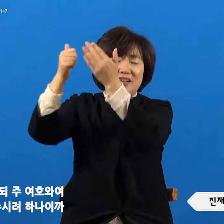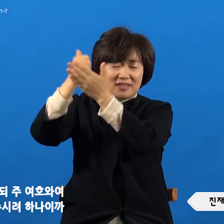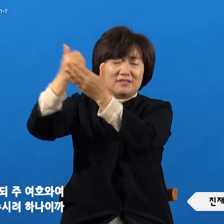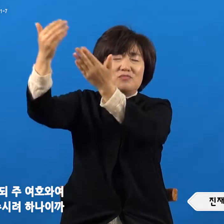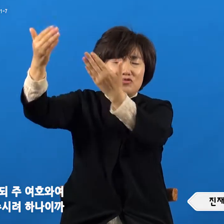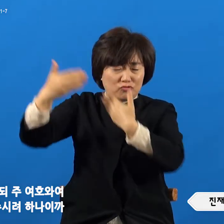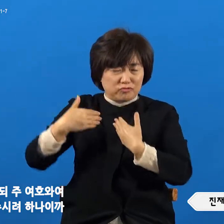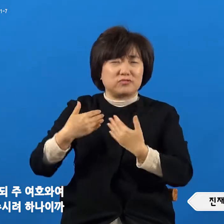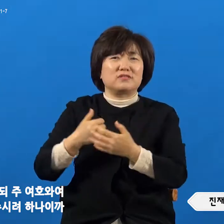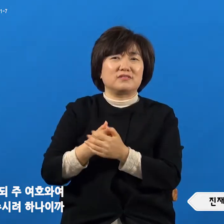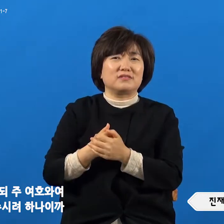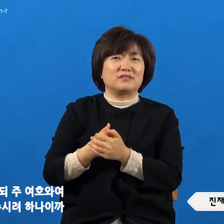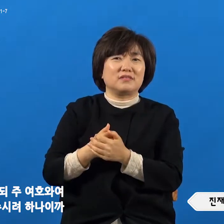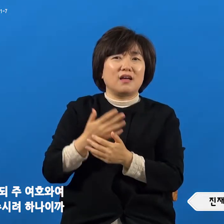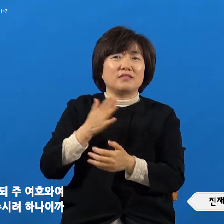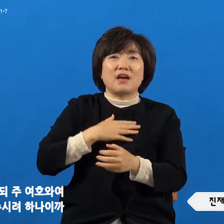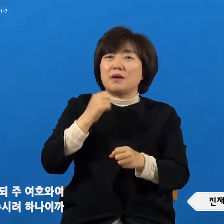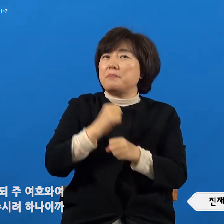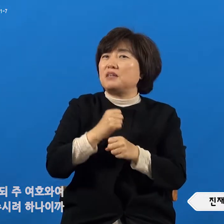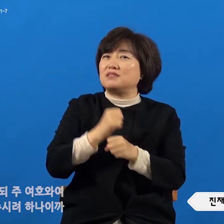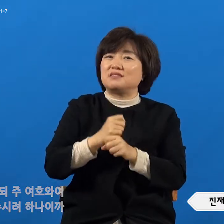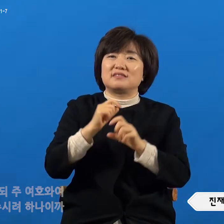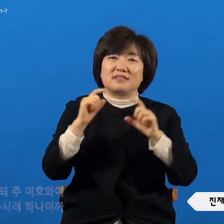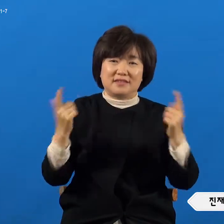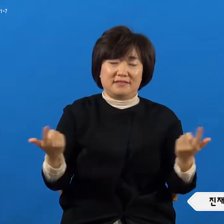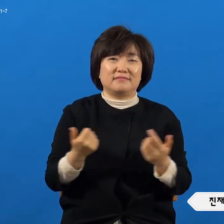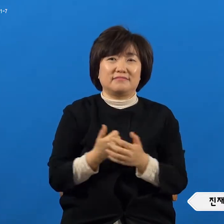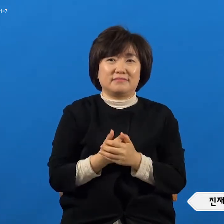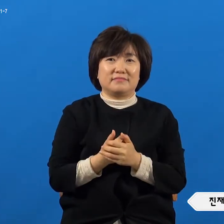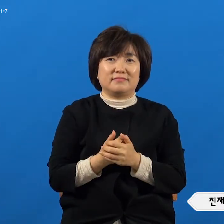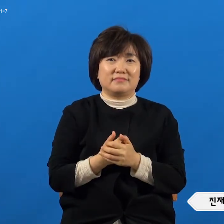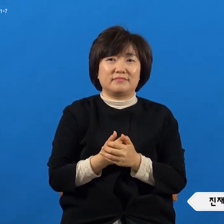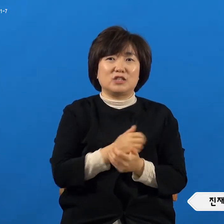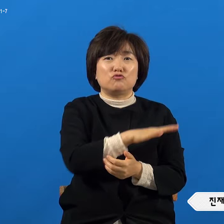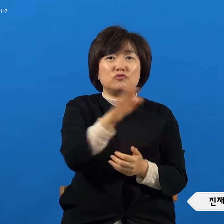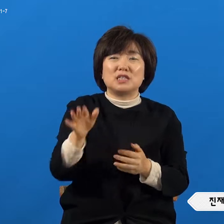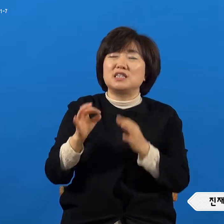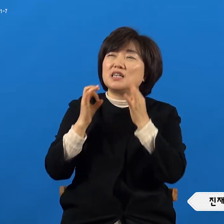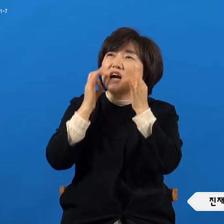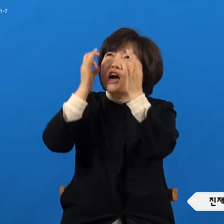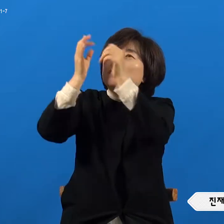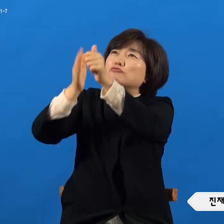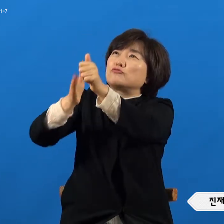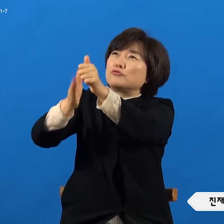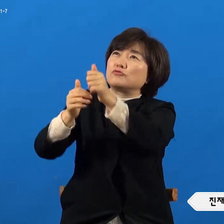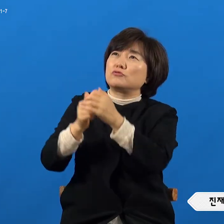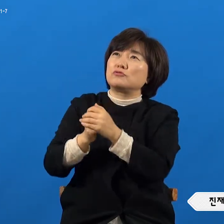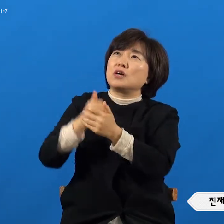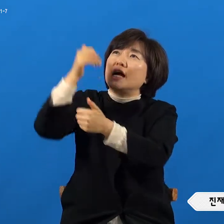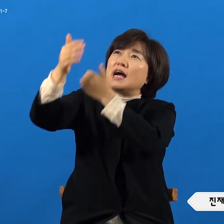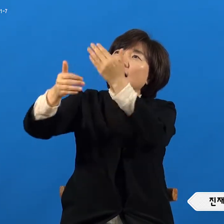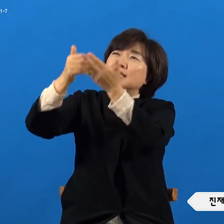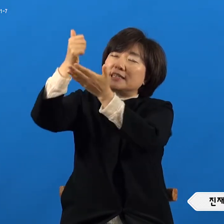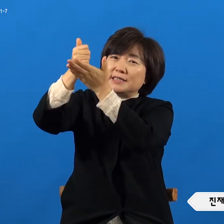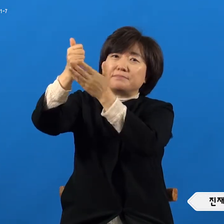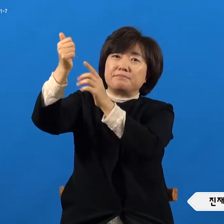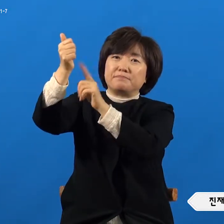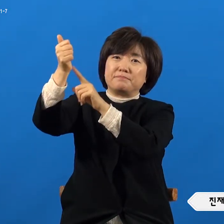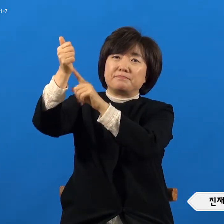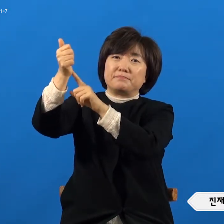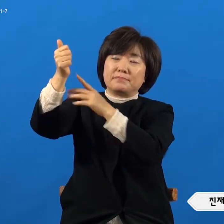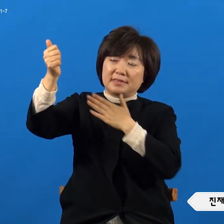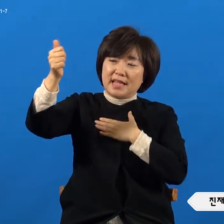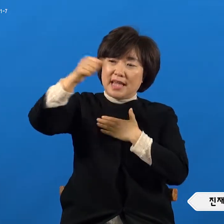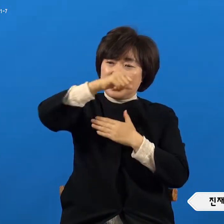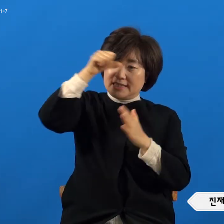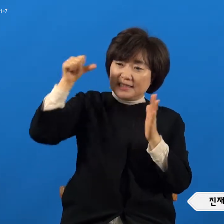하나님이십니다. 내가 만드는 것이 아닙니다. 우리는 하나님께 간구합니다. 하나님, 내 인생을 통해서 주께서